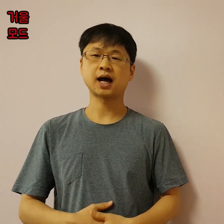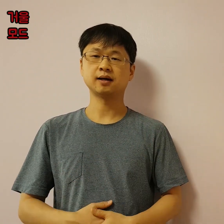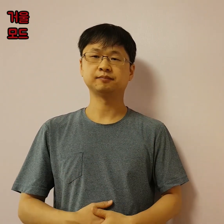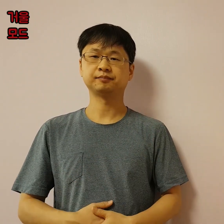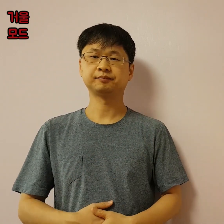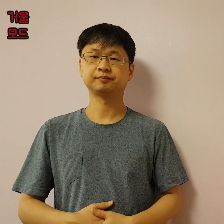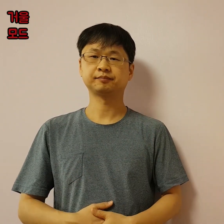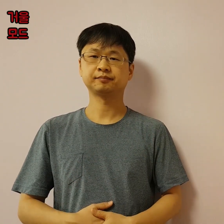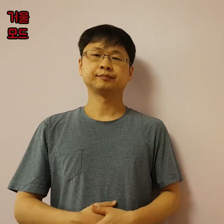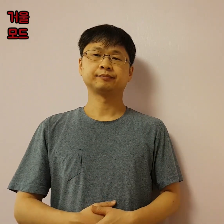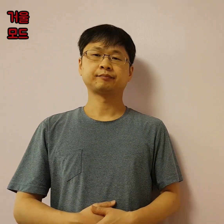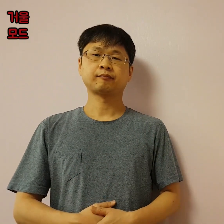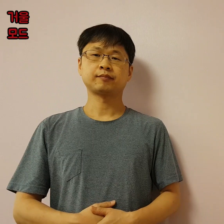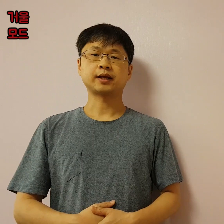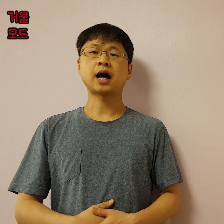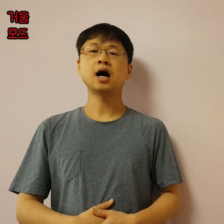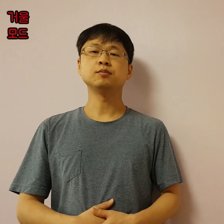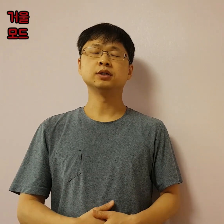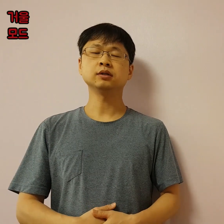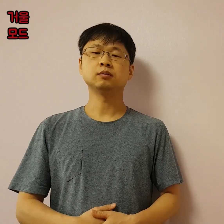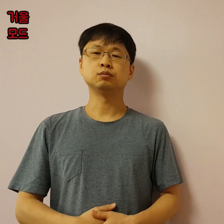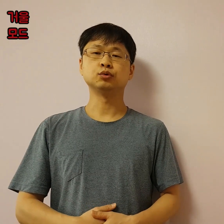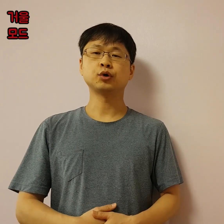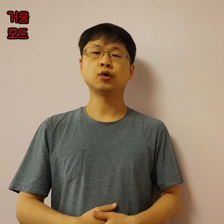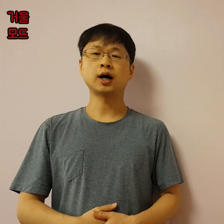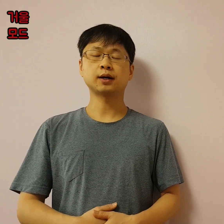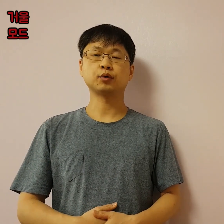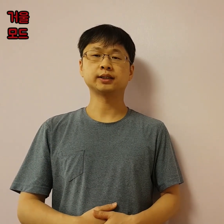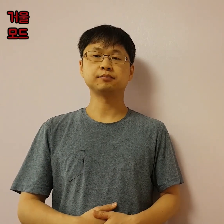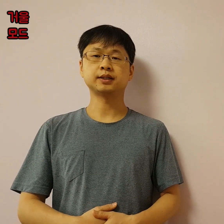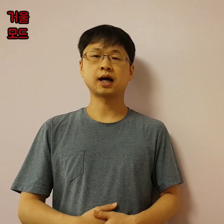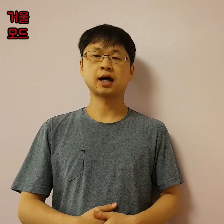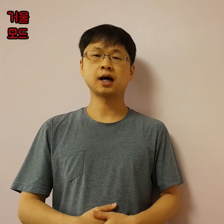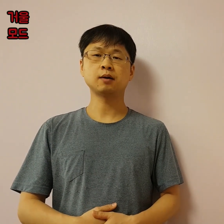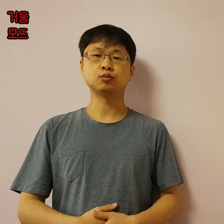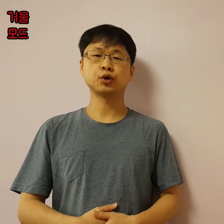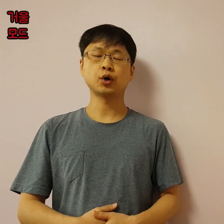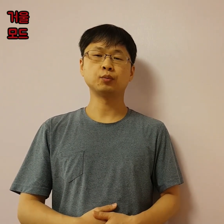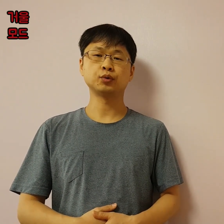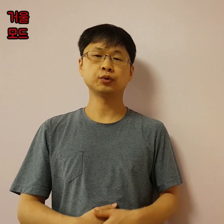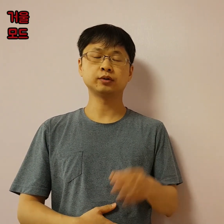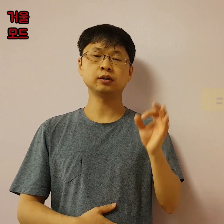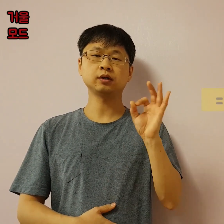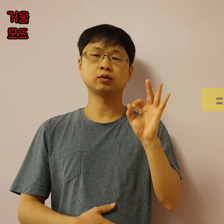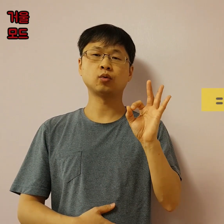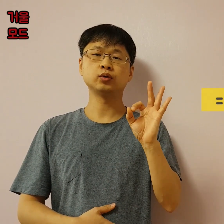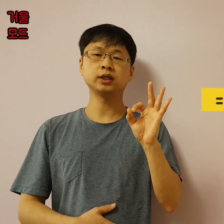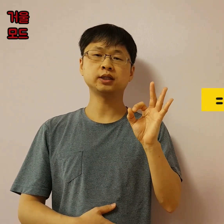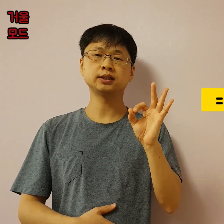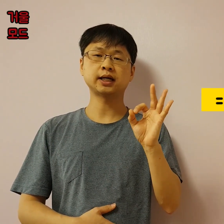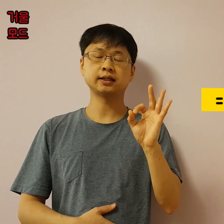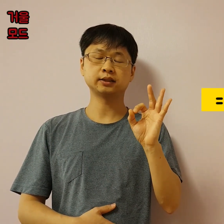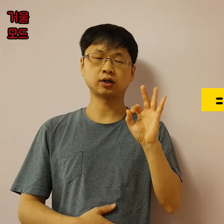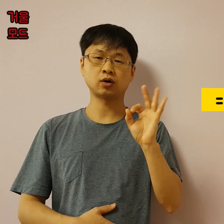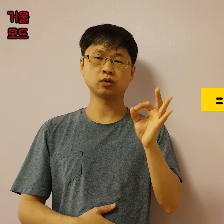세금입니다. 네, 다음은 무료 알아보겠습니다. 무료는 돈이 들지 않는 거죠.